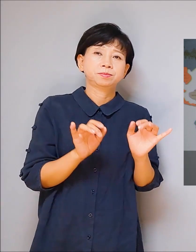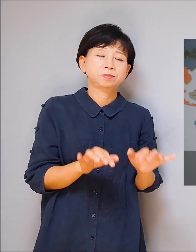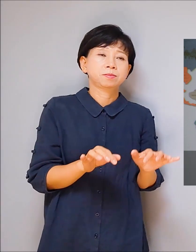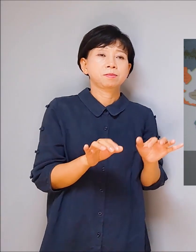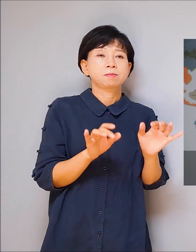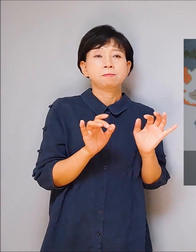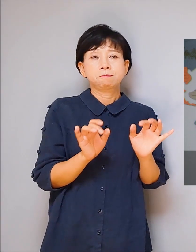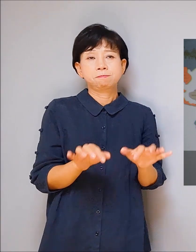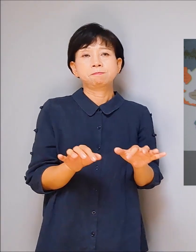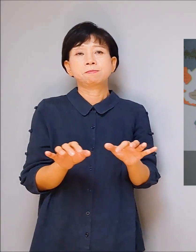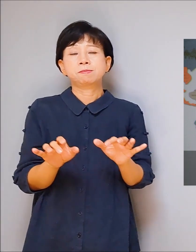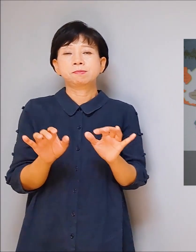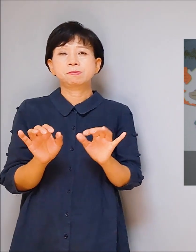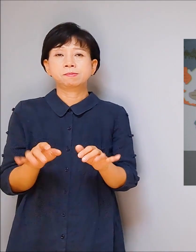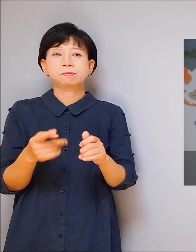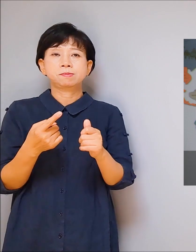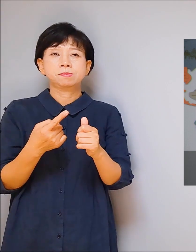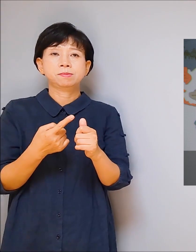지금까지 지내온